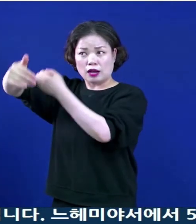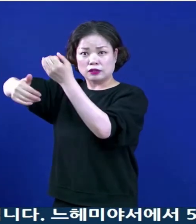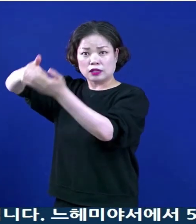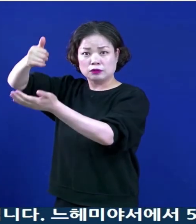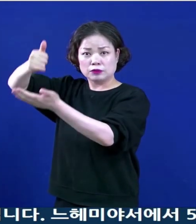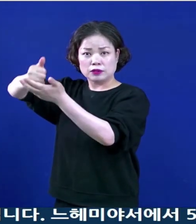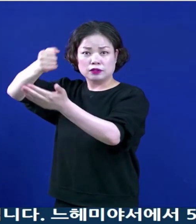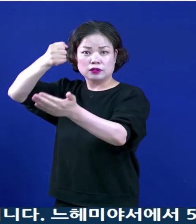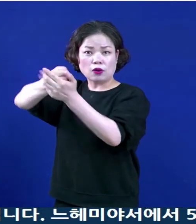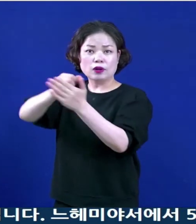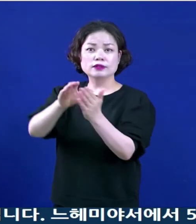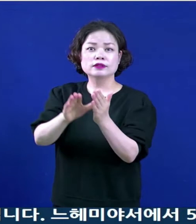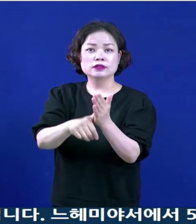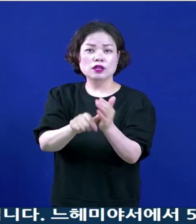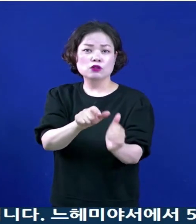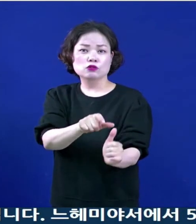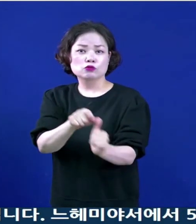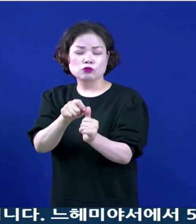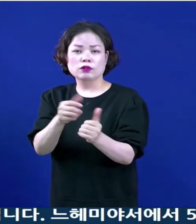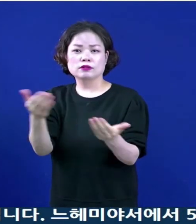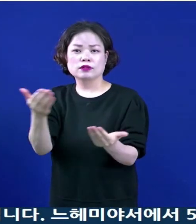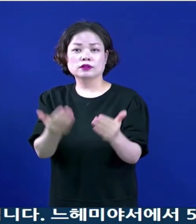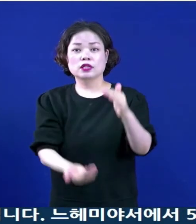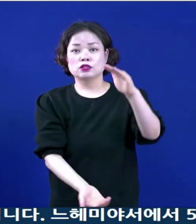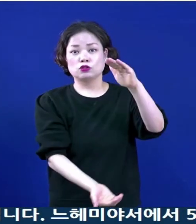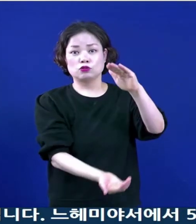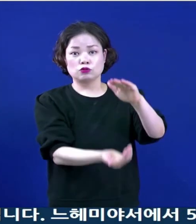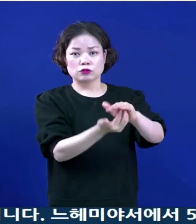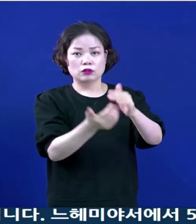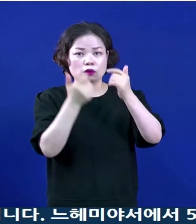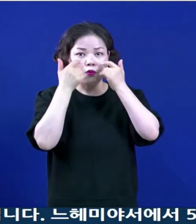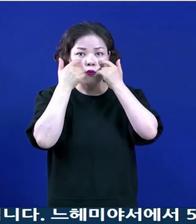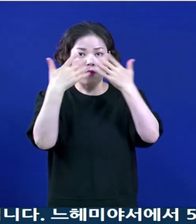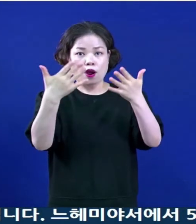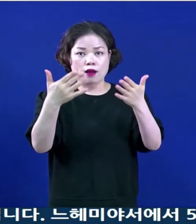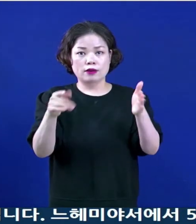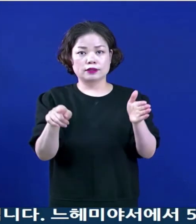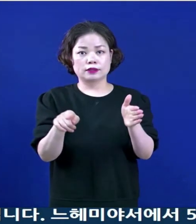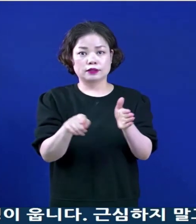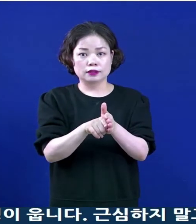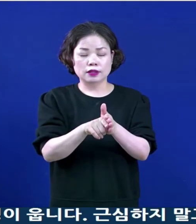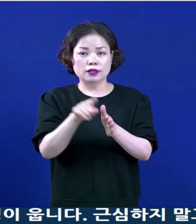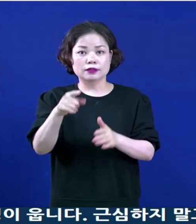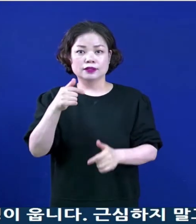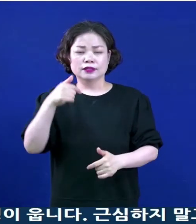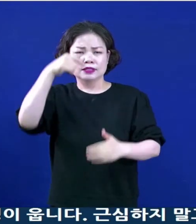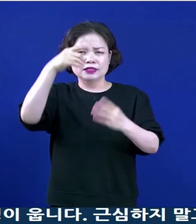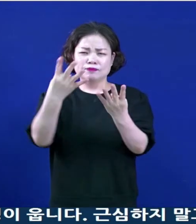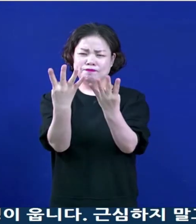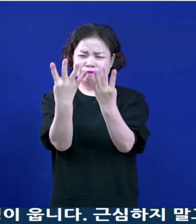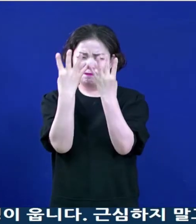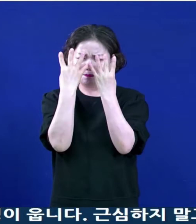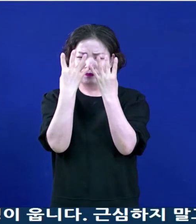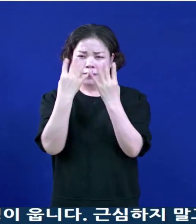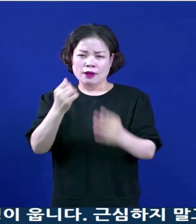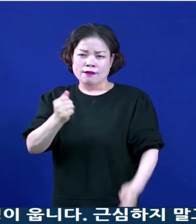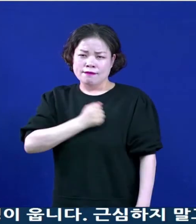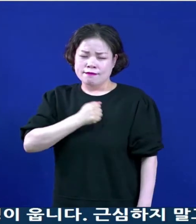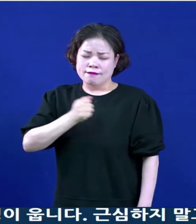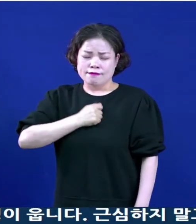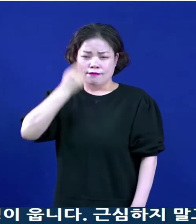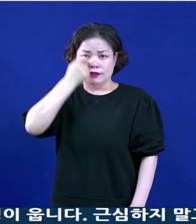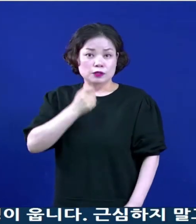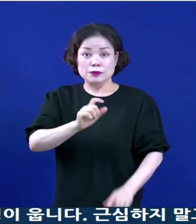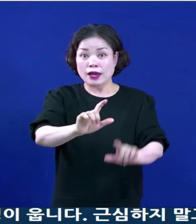하나님이 정하신 때에 구원의 역사를 이루신다라고 하는 것을 확신했기 때문에 그 깊은 감옥에서 탄식하고 슬퍼하는